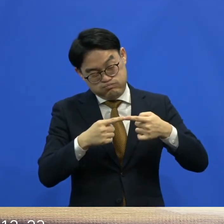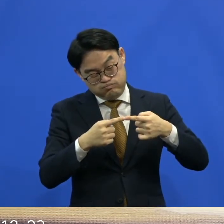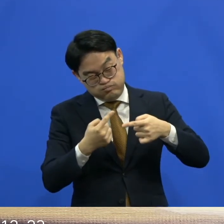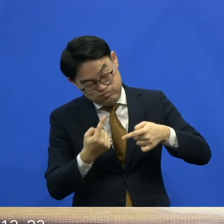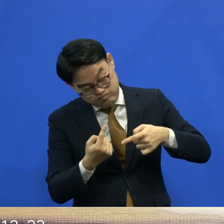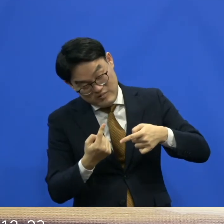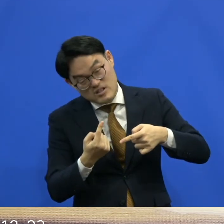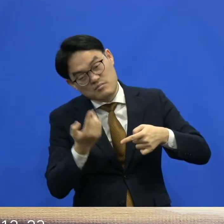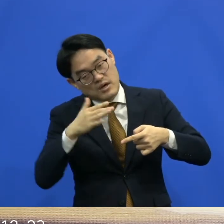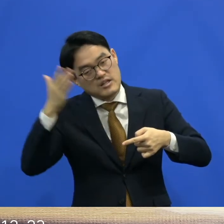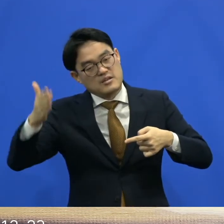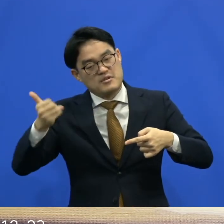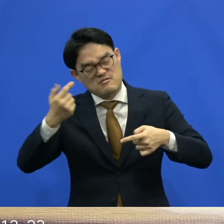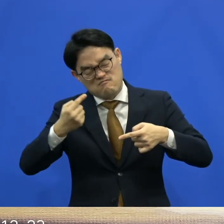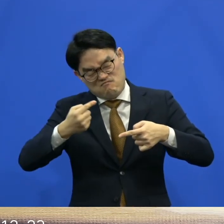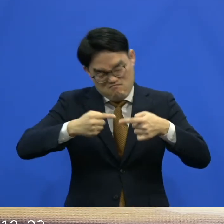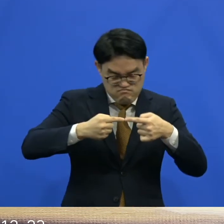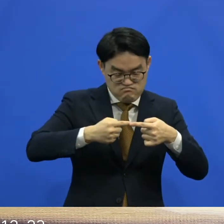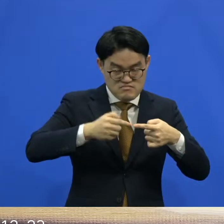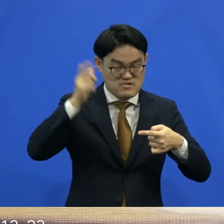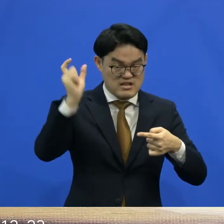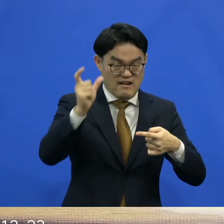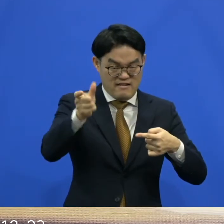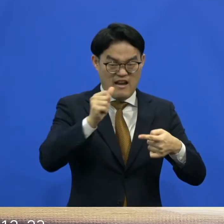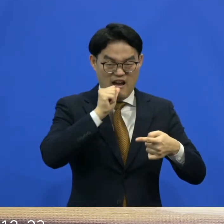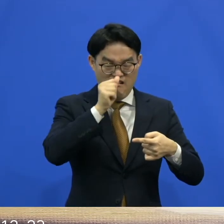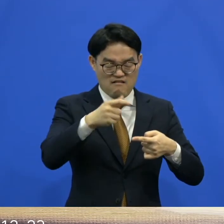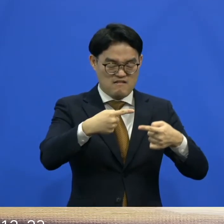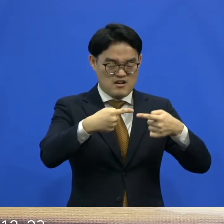높은 건물을 지을 때 강력한 철제를 넣습니다.